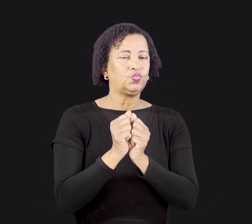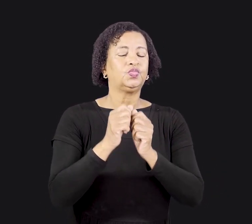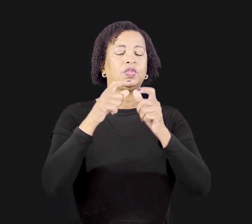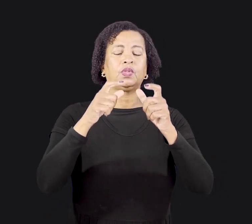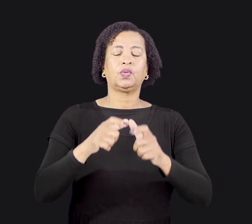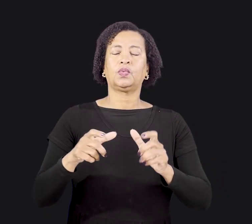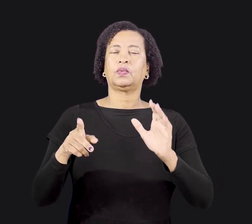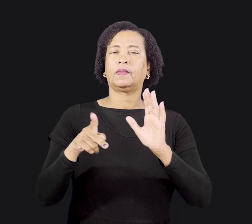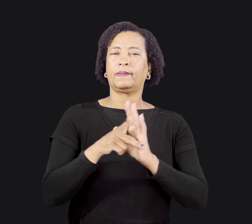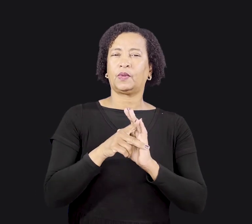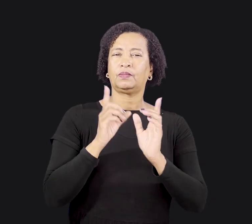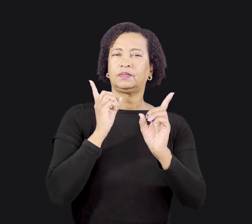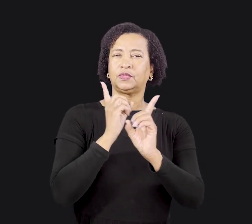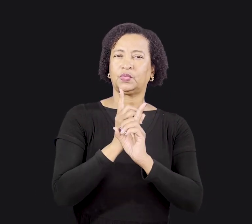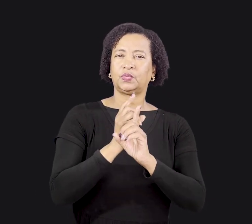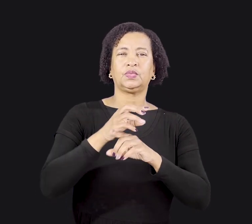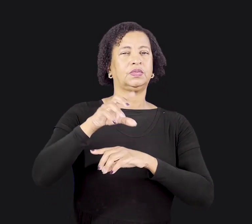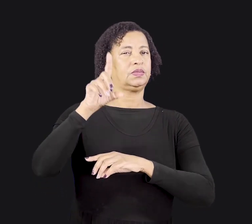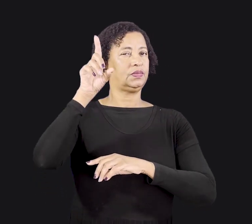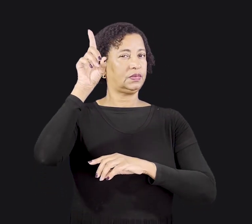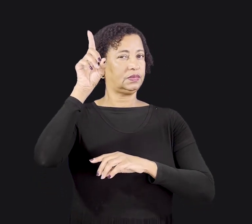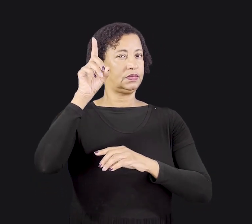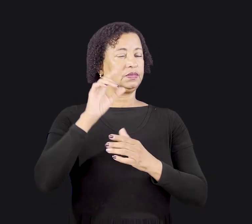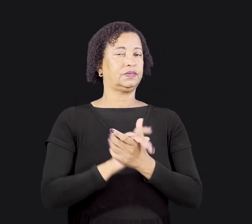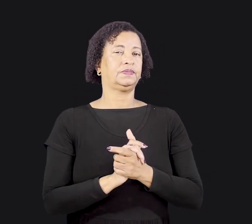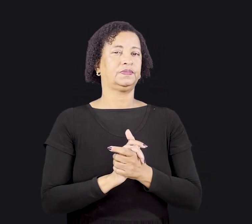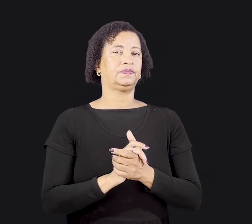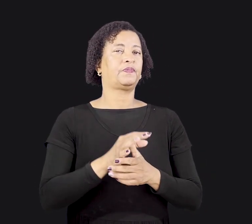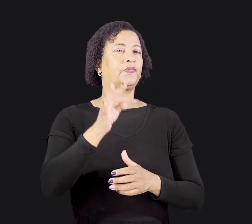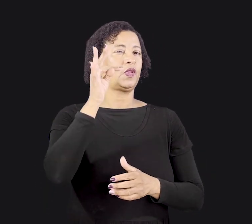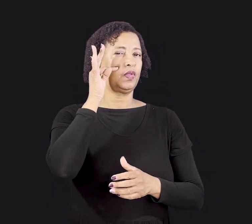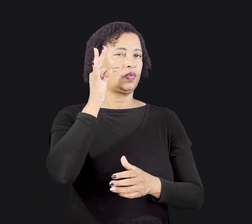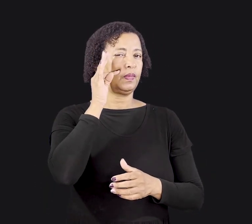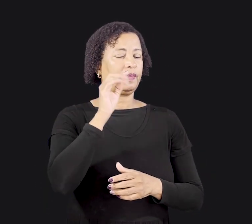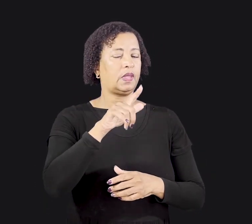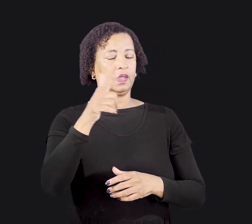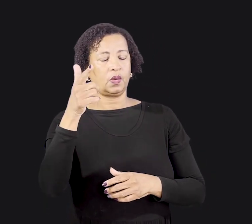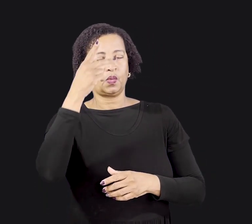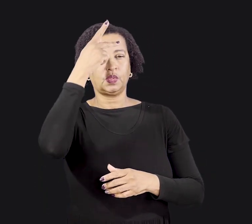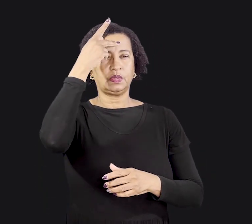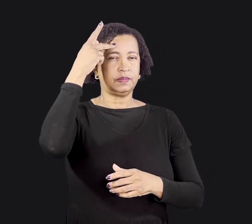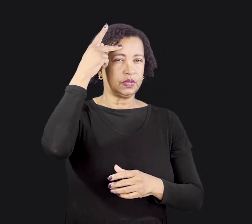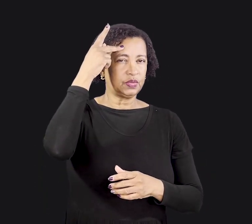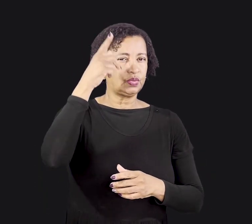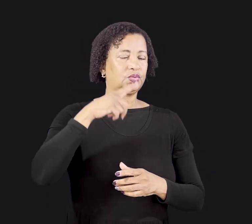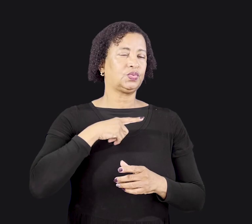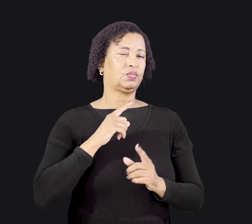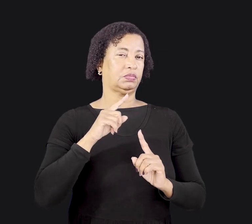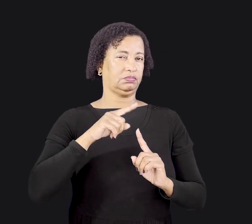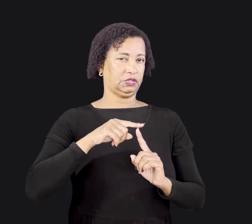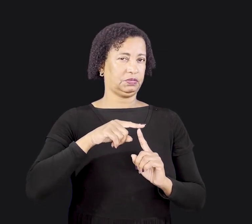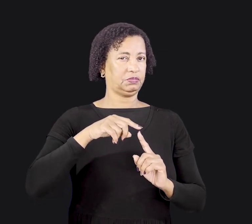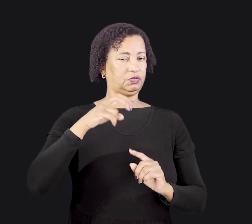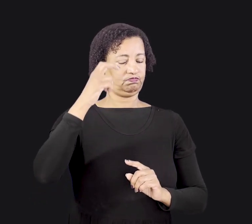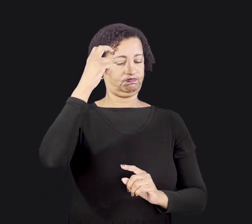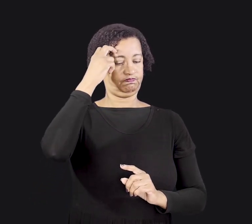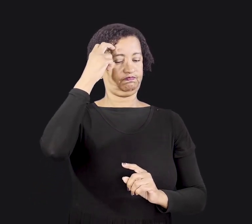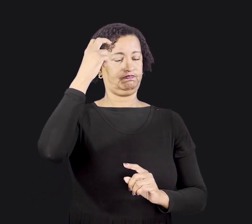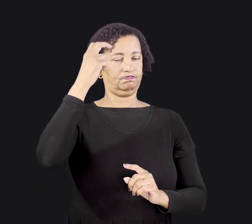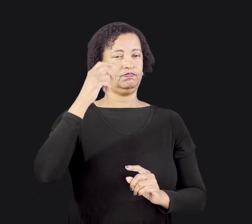onde se encontra com Deus? Tomé era outro tipo de pessoa, intelectual e questionador. Hoje,